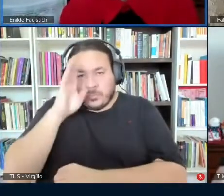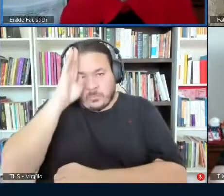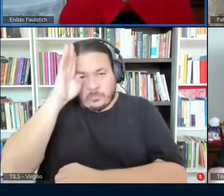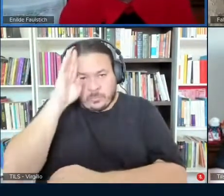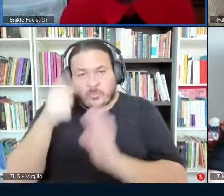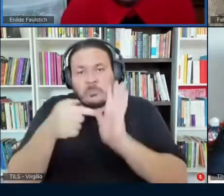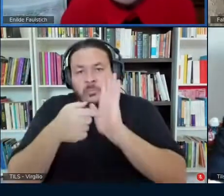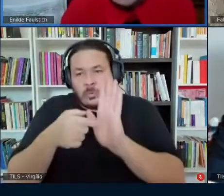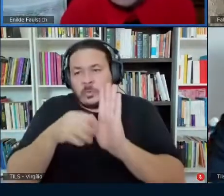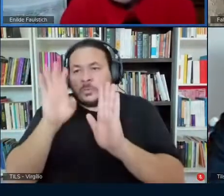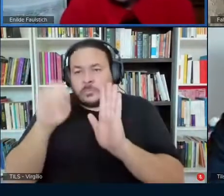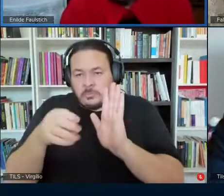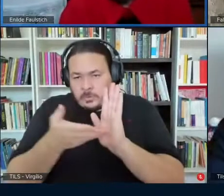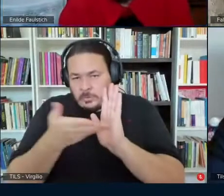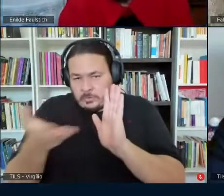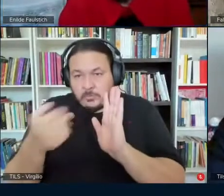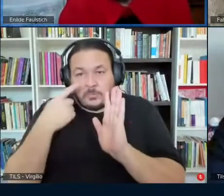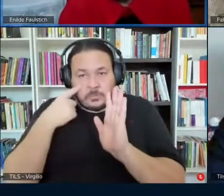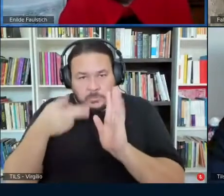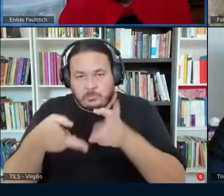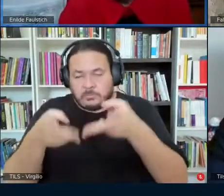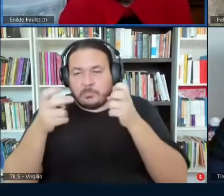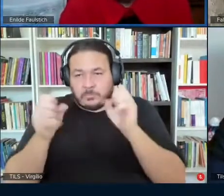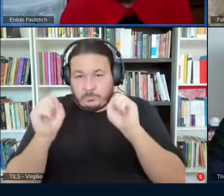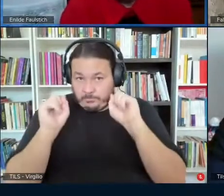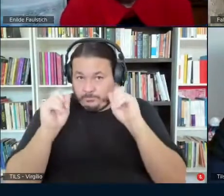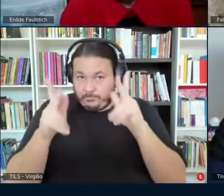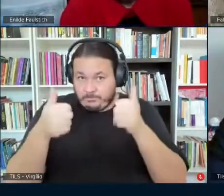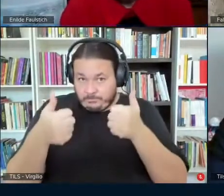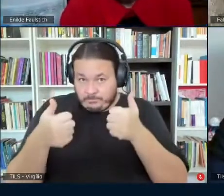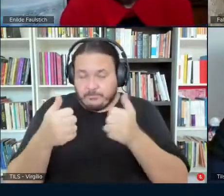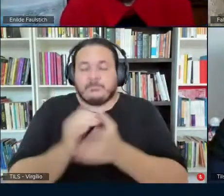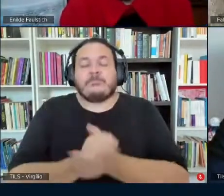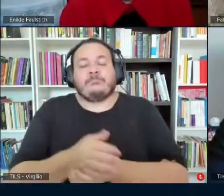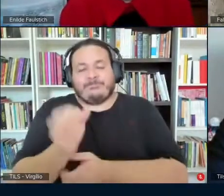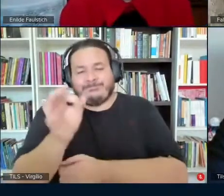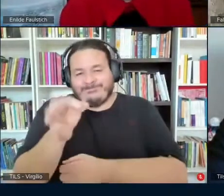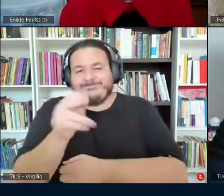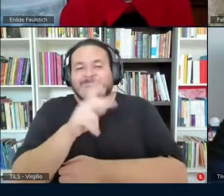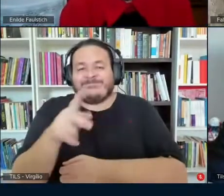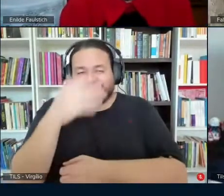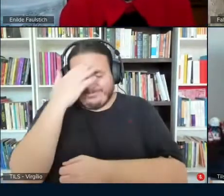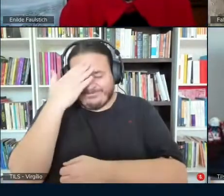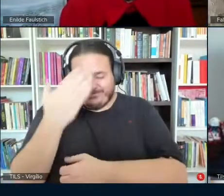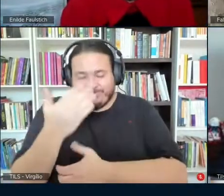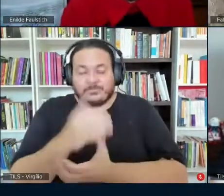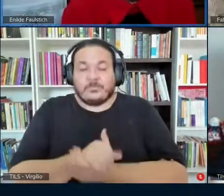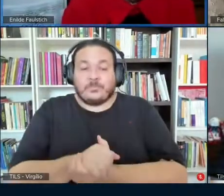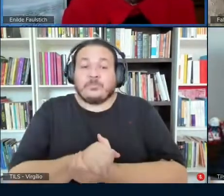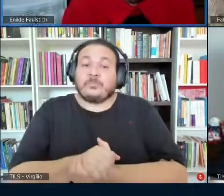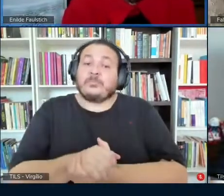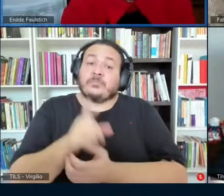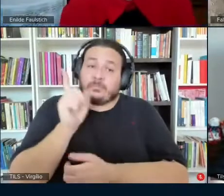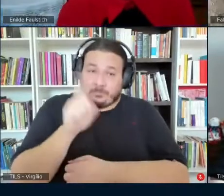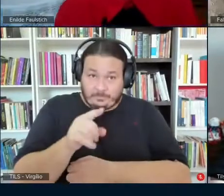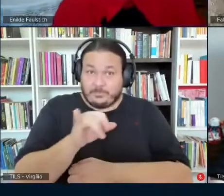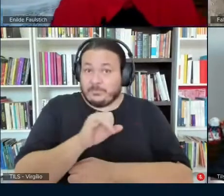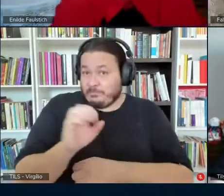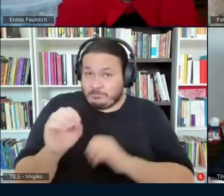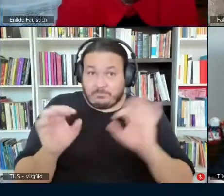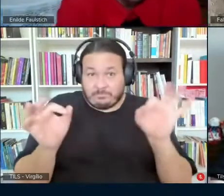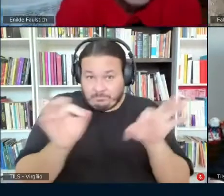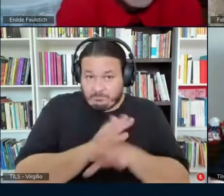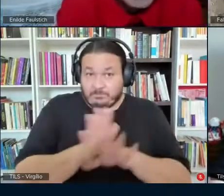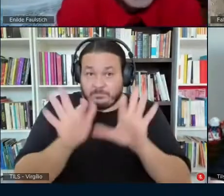no trabalho deles, como vocês estão vendo. Tá bem? Tá certo, professora. Obrigada. Era isso que eu tinha para apontar.